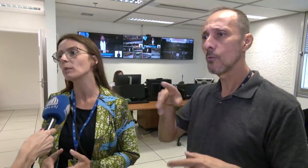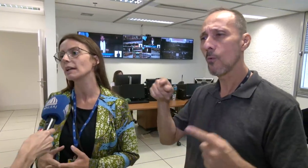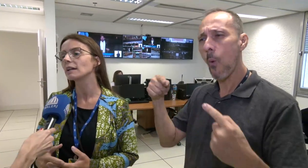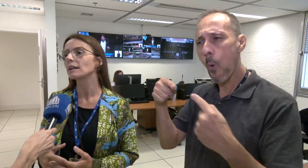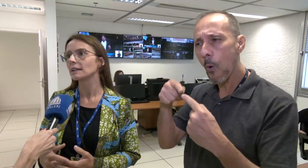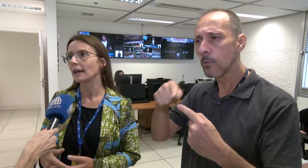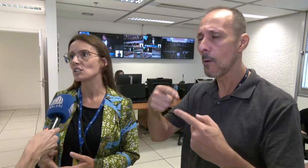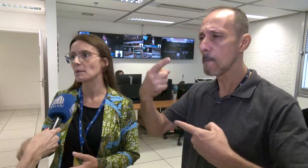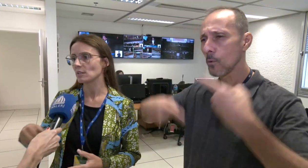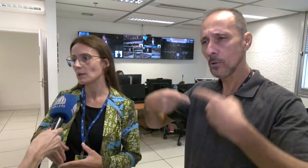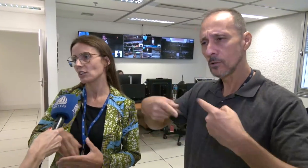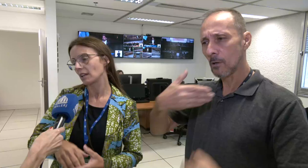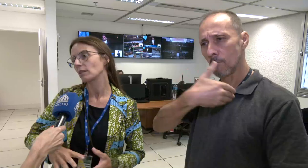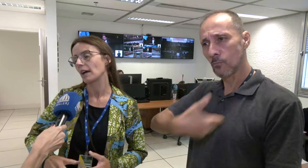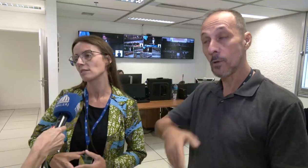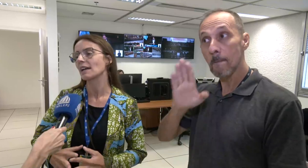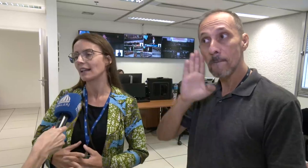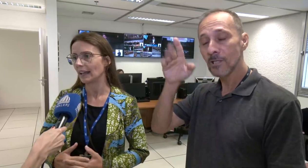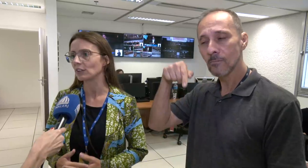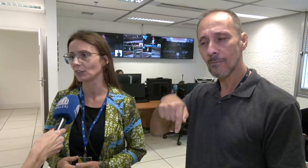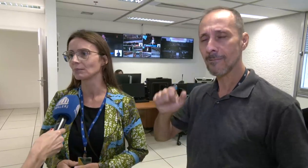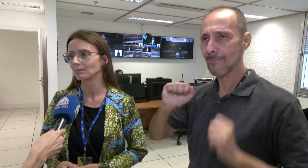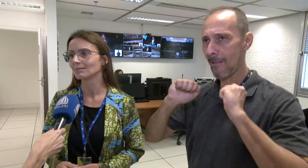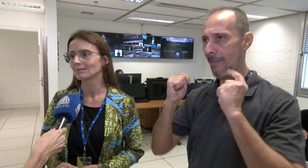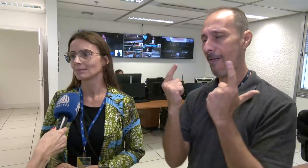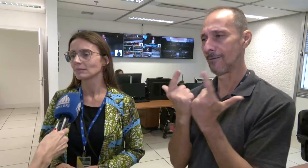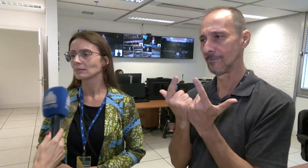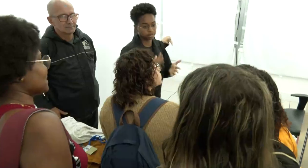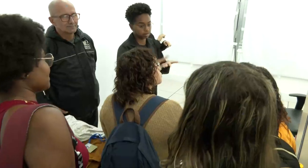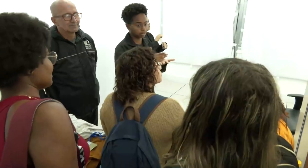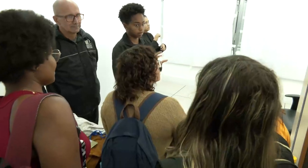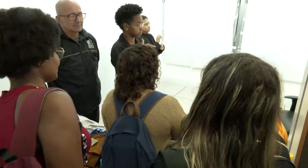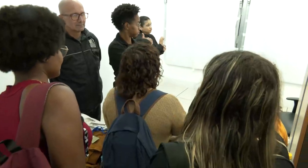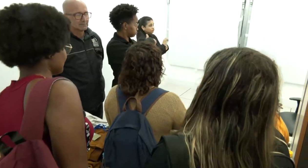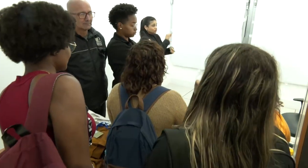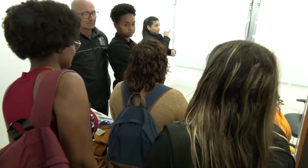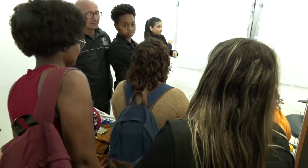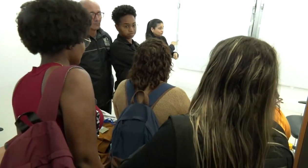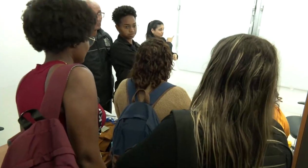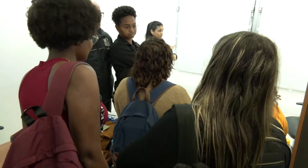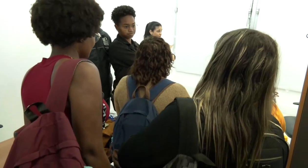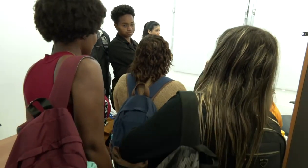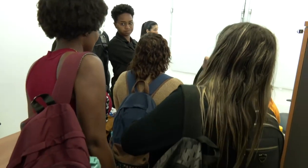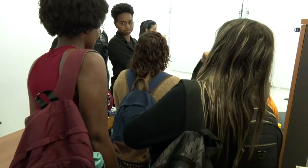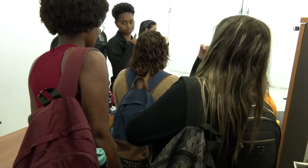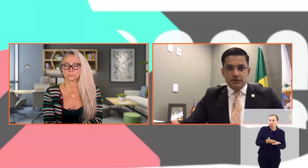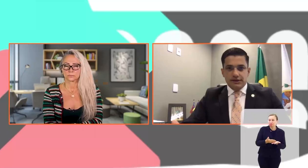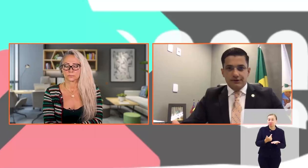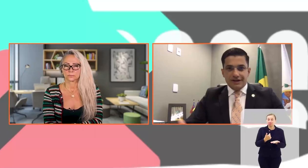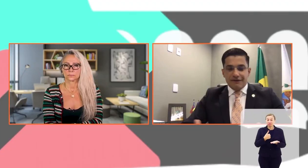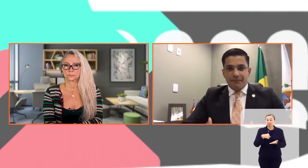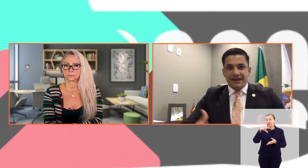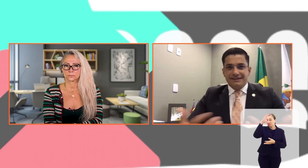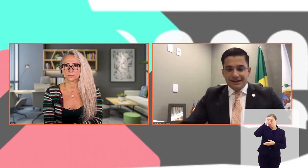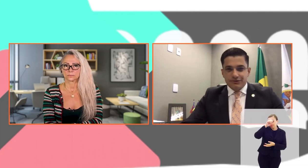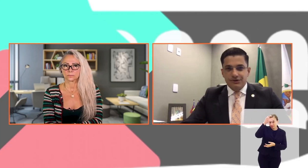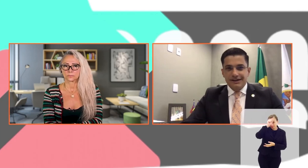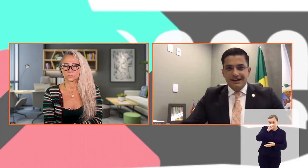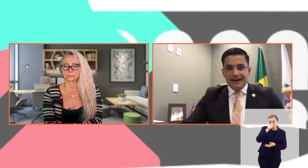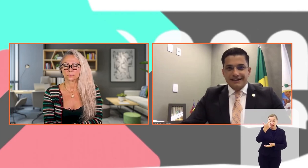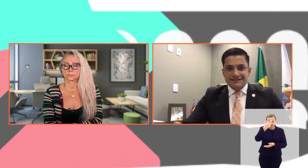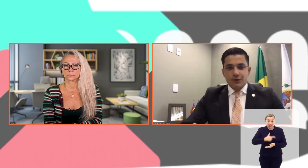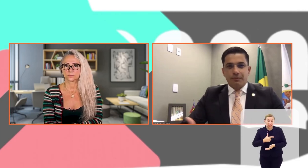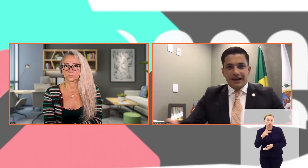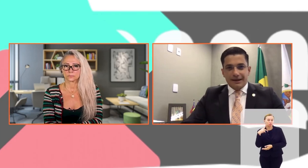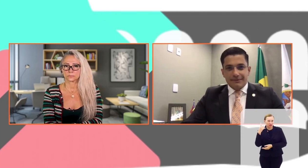política pública, né? Especialmente aqui no caso da Alerj. Toda a programação ao vivo da TV Alerj, além de uma série de